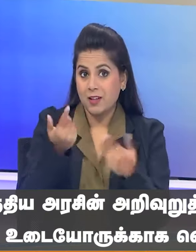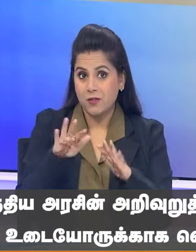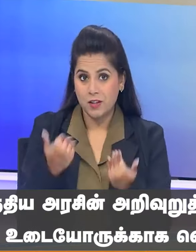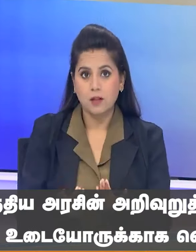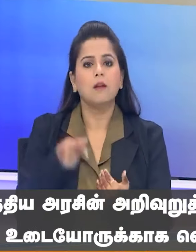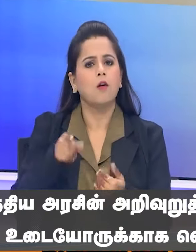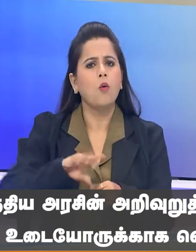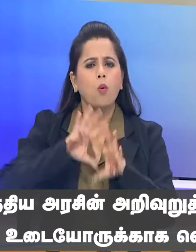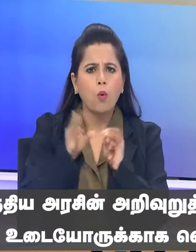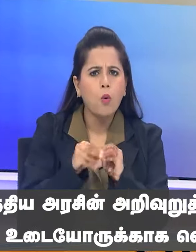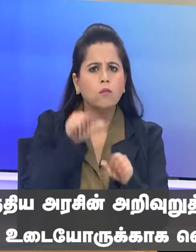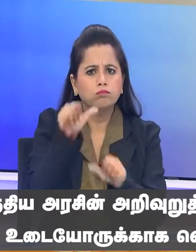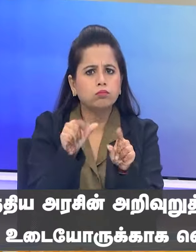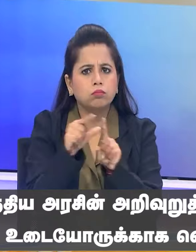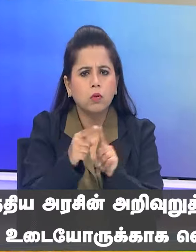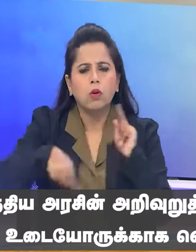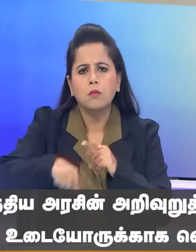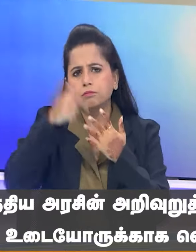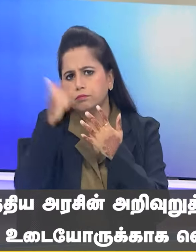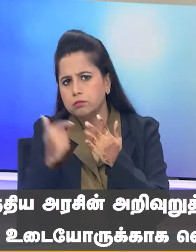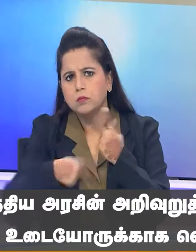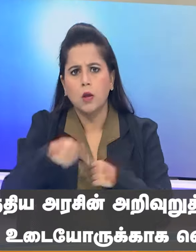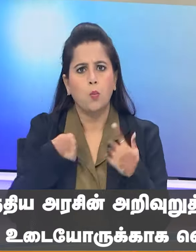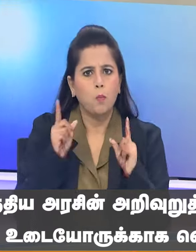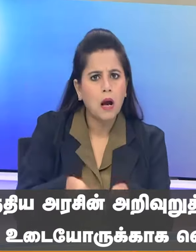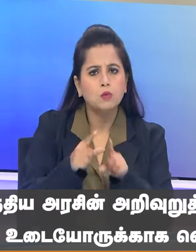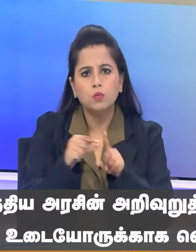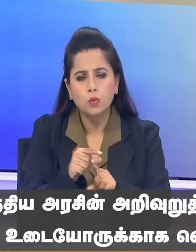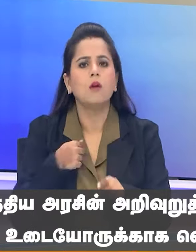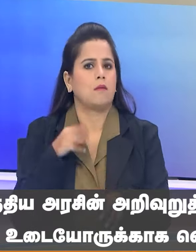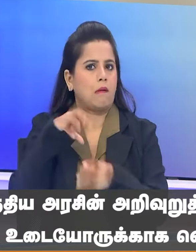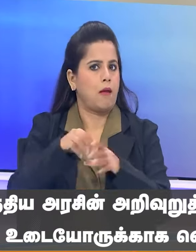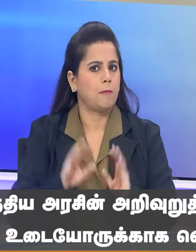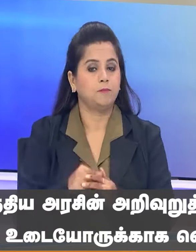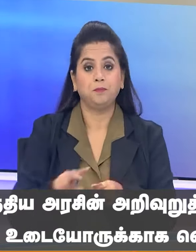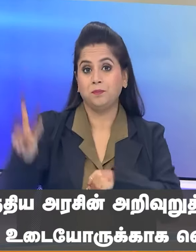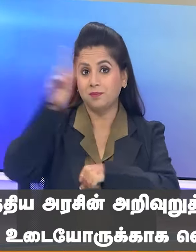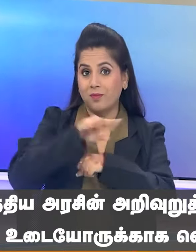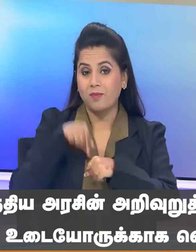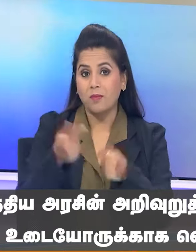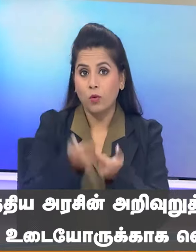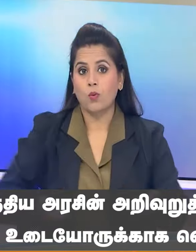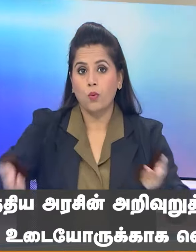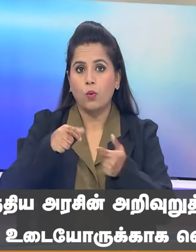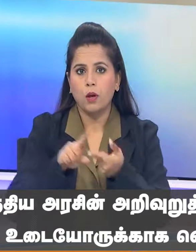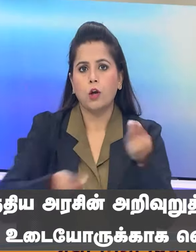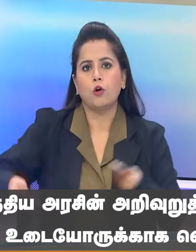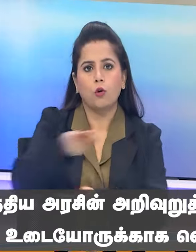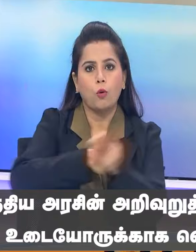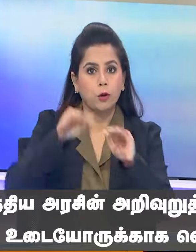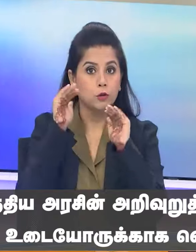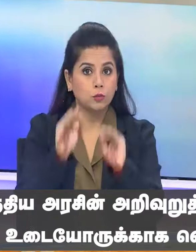इसकी सभी गतिविधियां पहलो और प्रतिबद्धताओं में भाग लिया है दो दिवसीय शिखर सम्मेलन आर्थिक सहयोग को